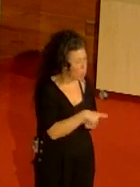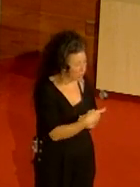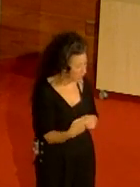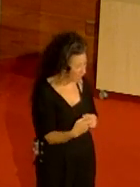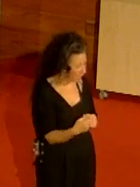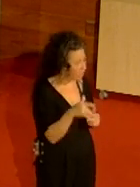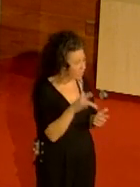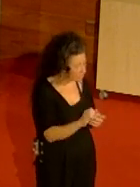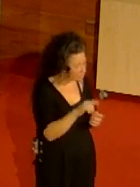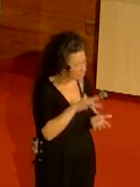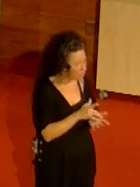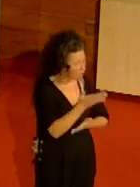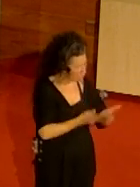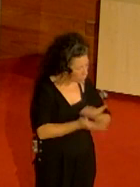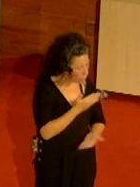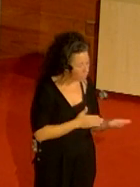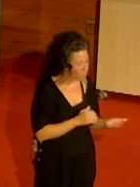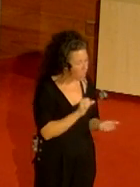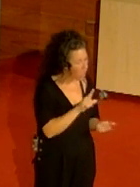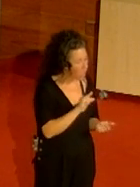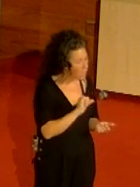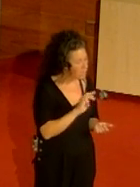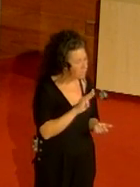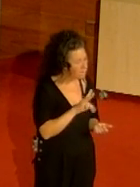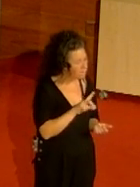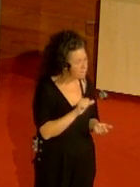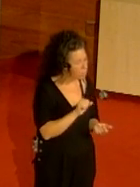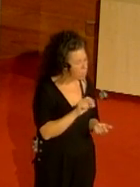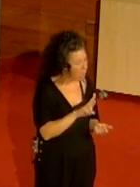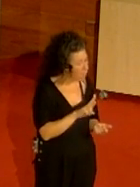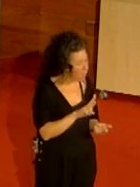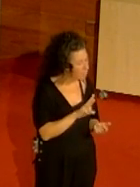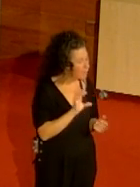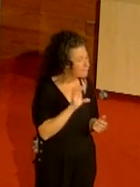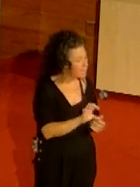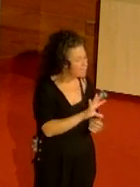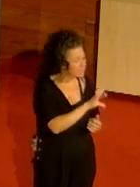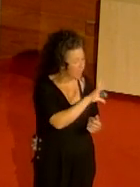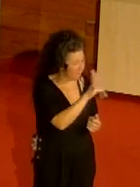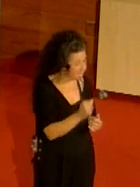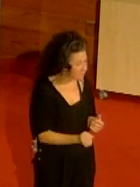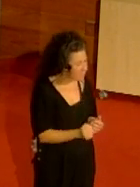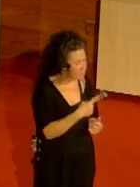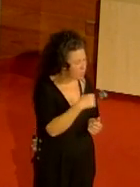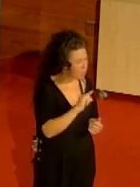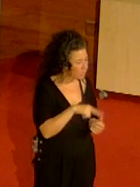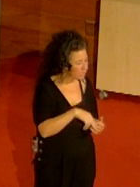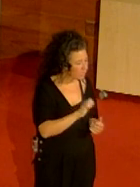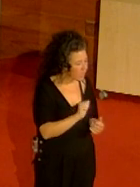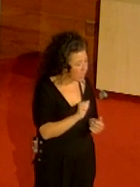Ese te digo el caso de una asociación que hay aquí, es Alipular, ¿no? O sea, de Guinea Conakry. ¿Por qué no hay esas historias de